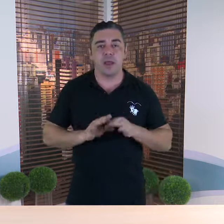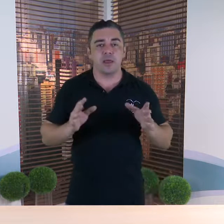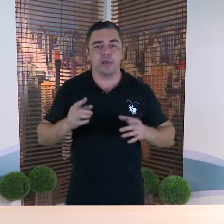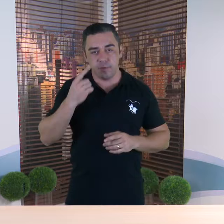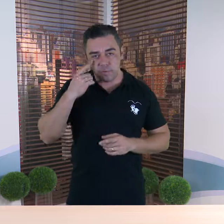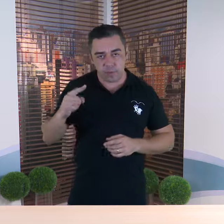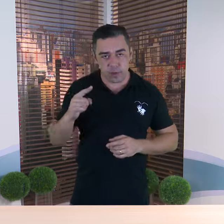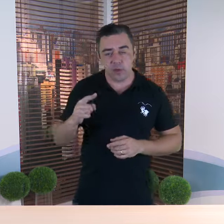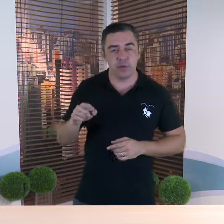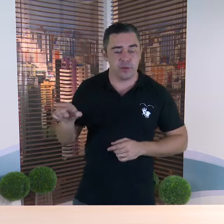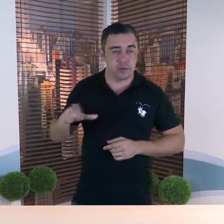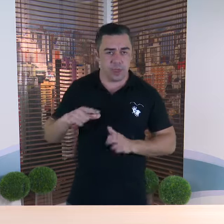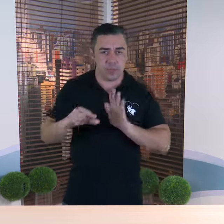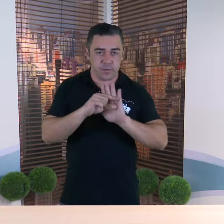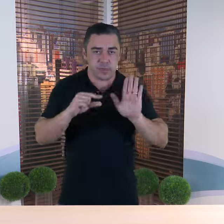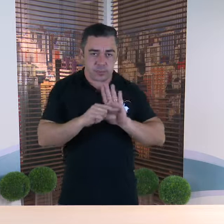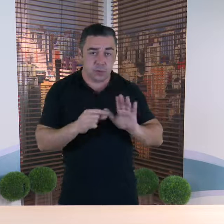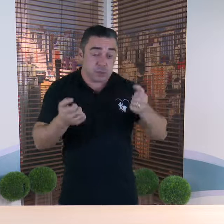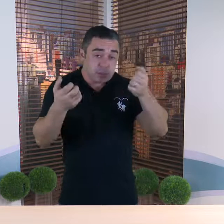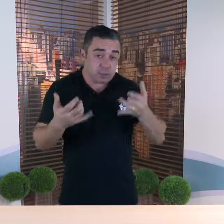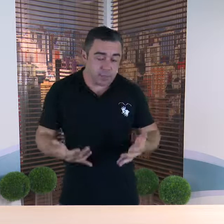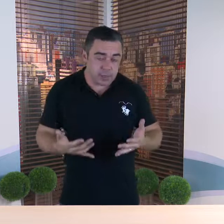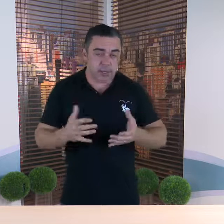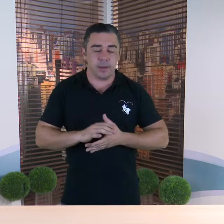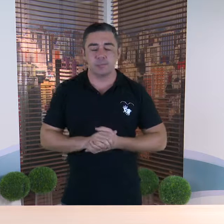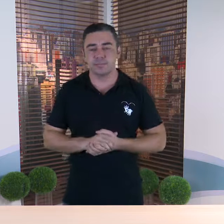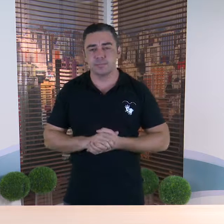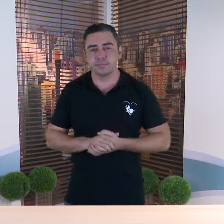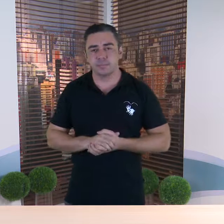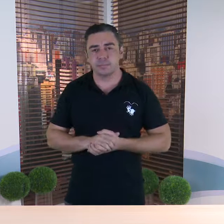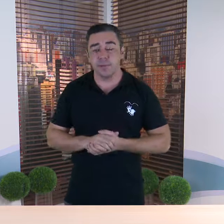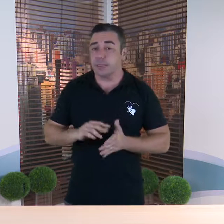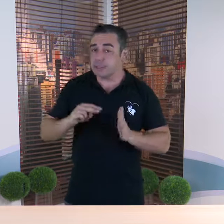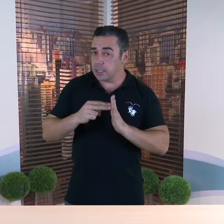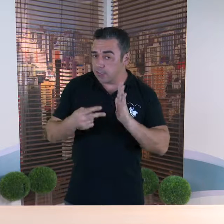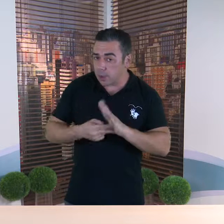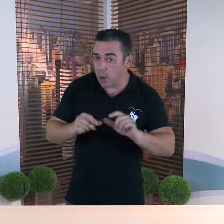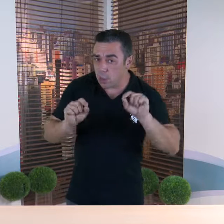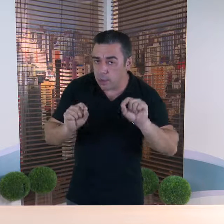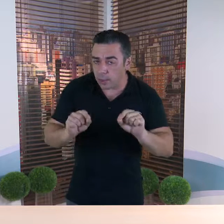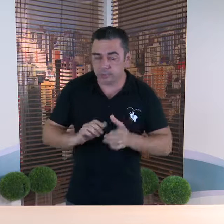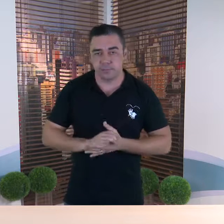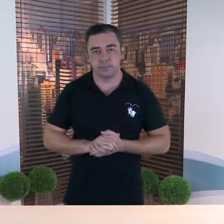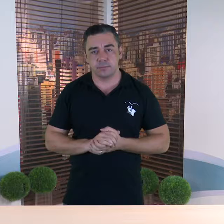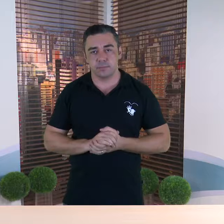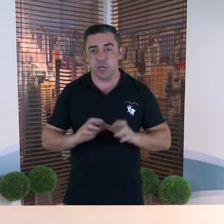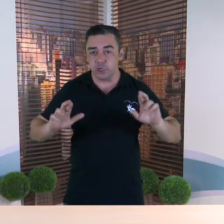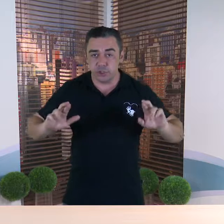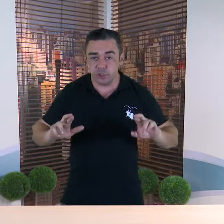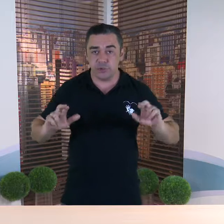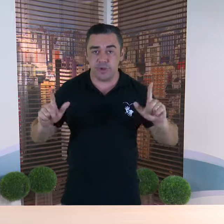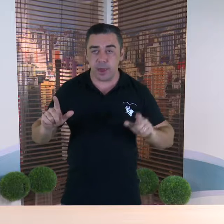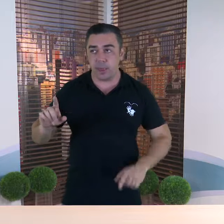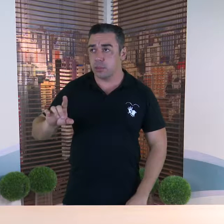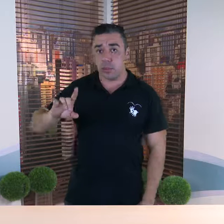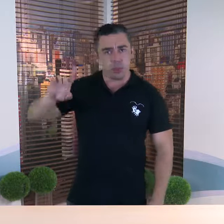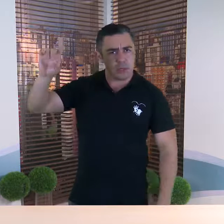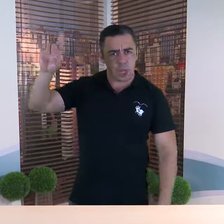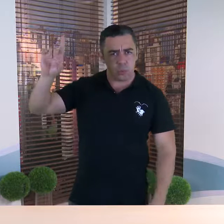Veja versículo 12 do capítulo 1 e versículo 6 do capítulo 2 de Jó. Isso significa dizer que, ao contrário de